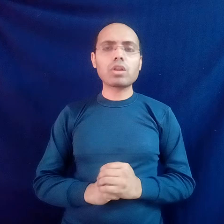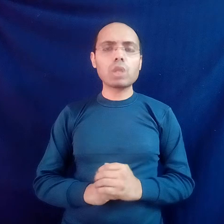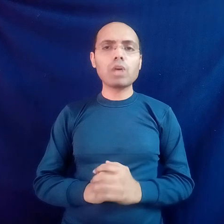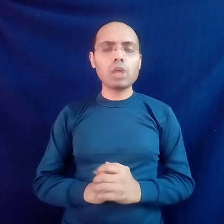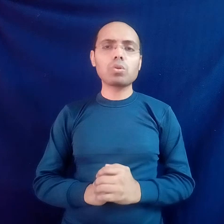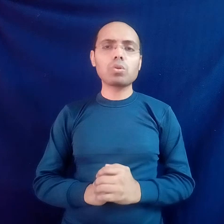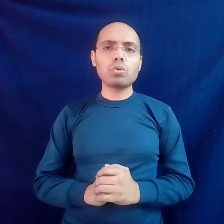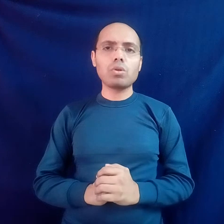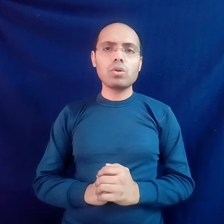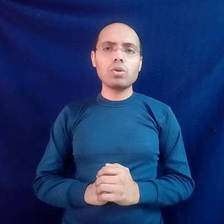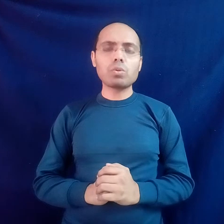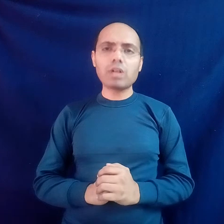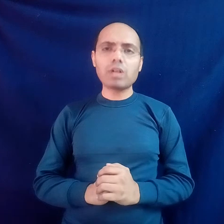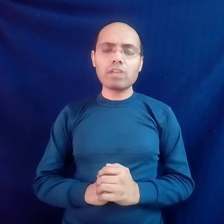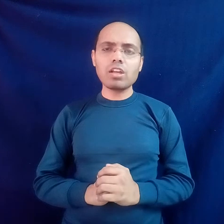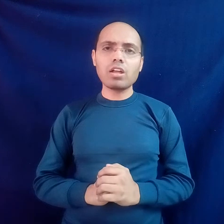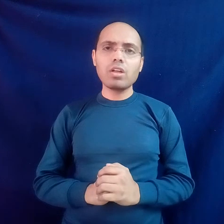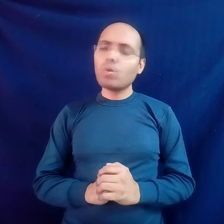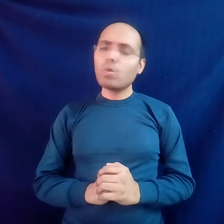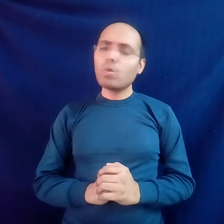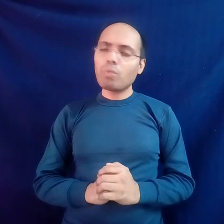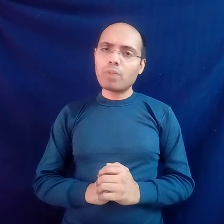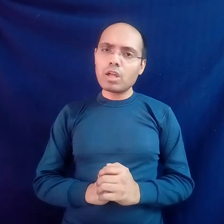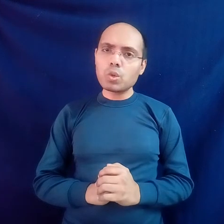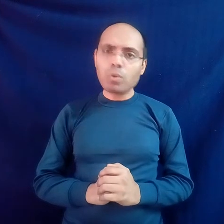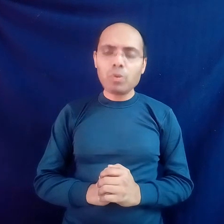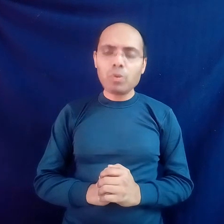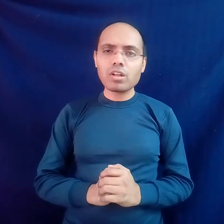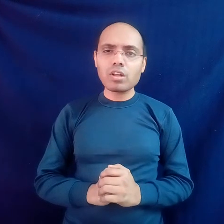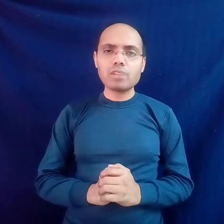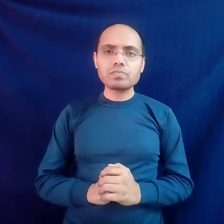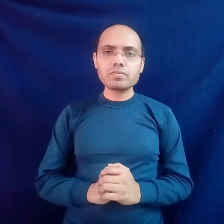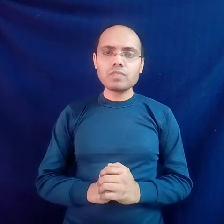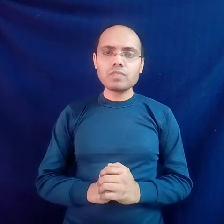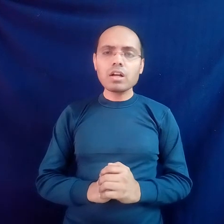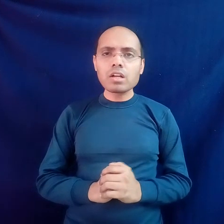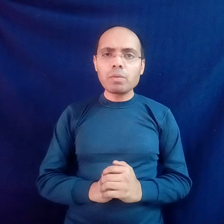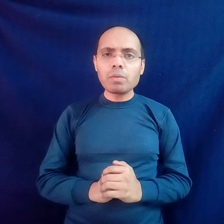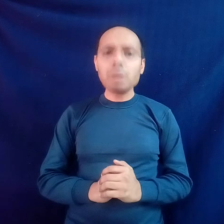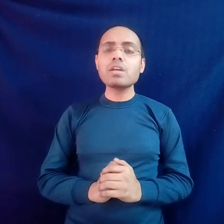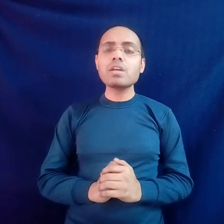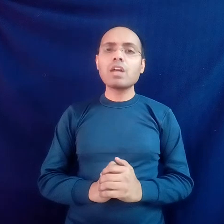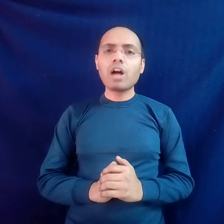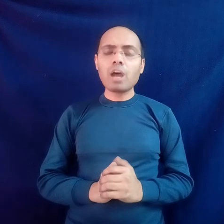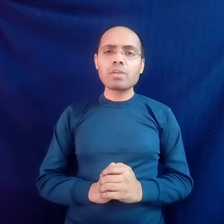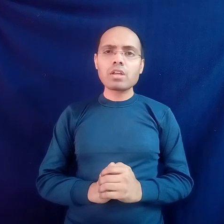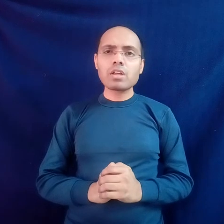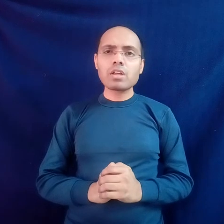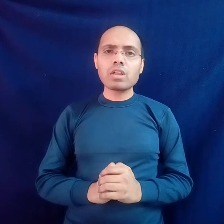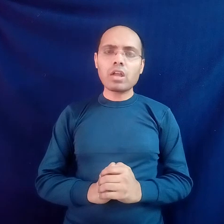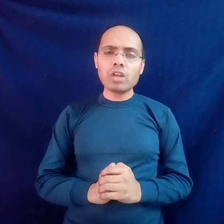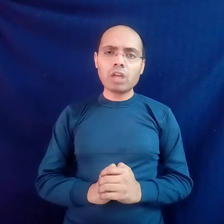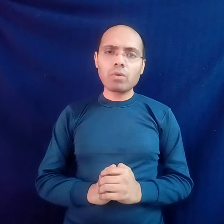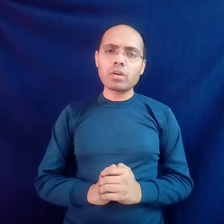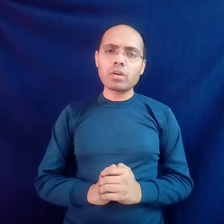अस्तित्व है दोस्तों, जो भटक रही है वे बड़े ही दुख में होते हैं। अगर कभी भी आप किसी ऐसी आत्माओं के